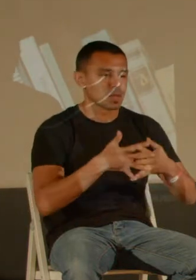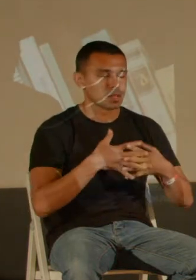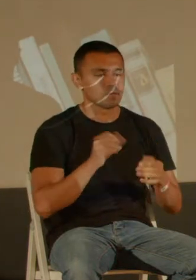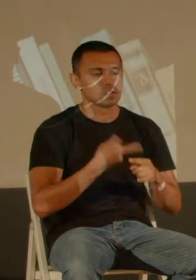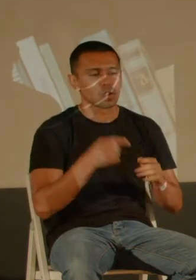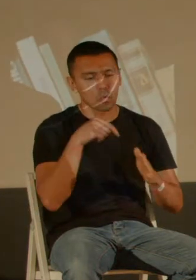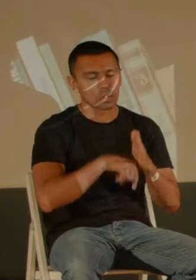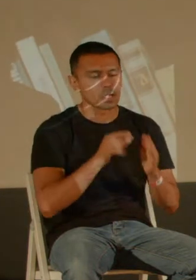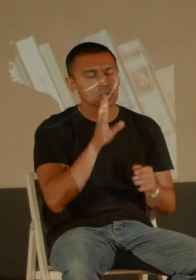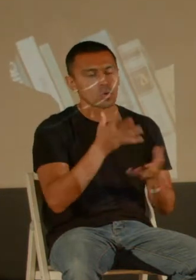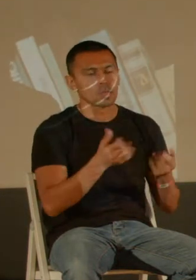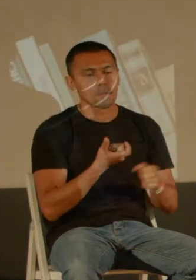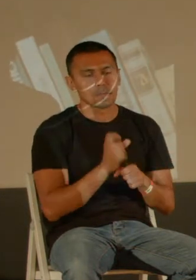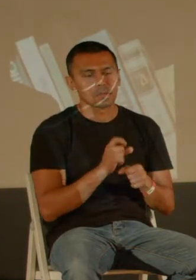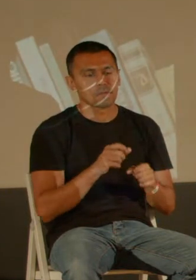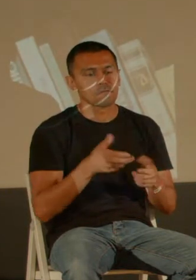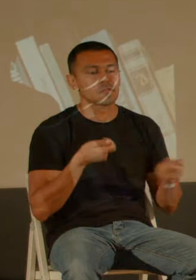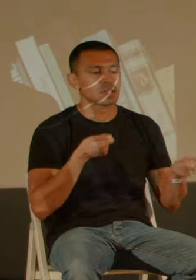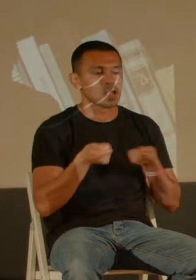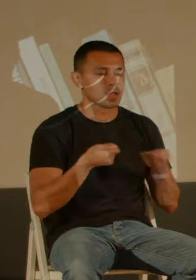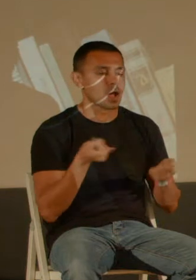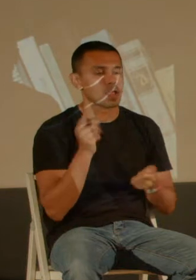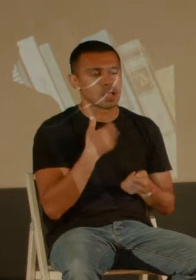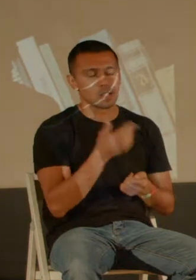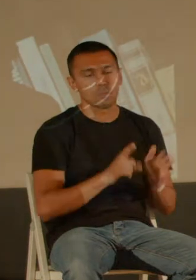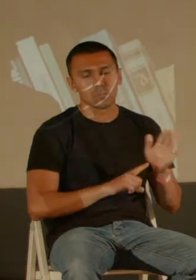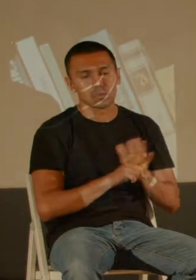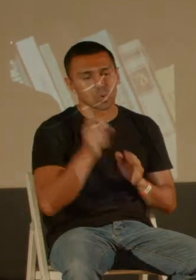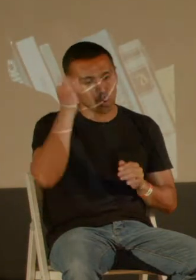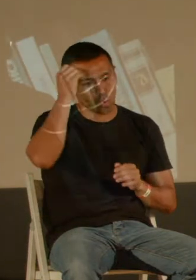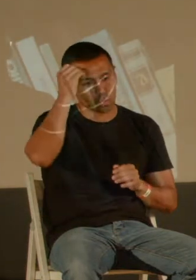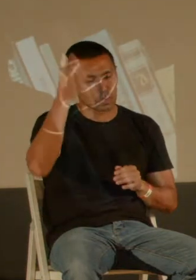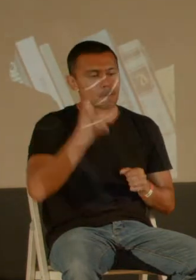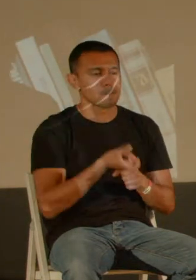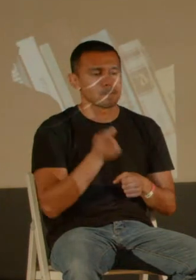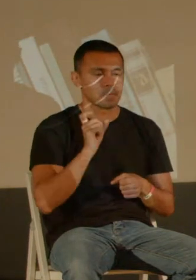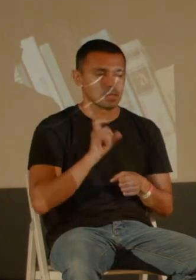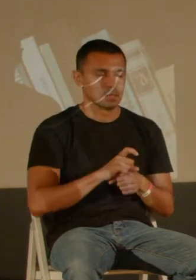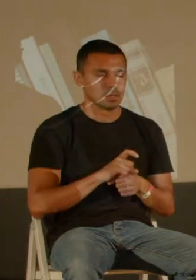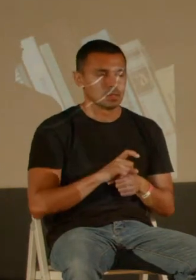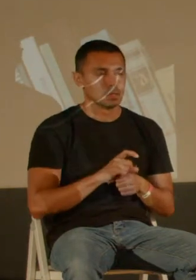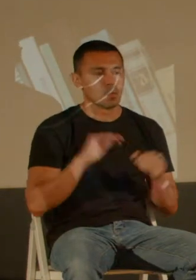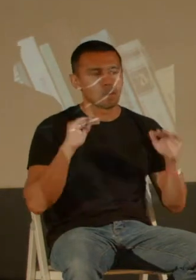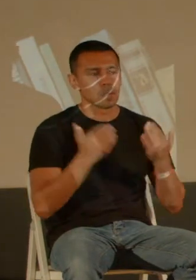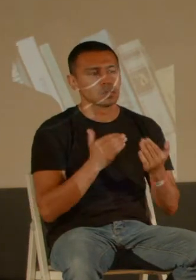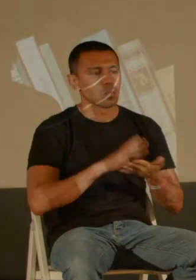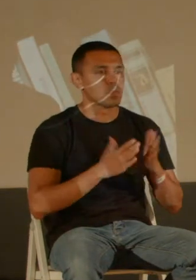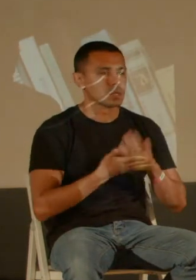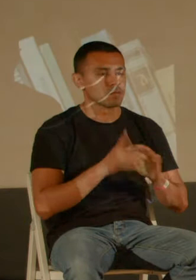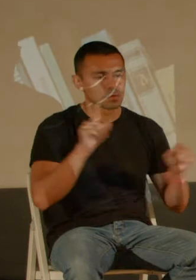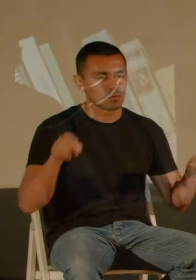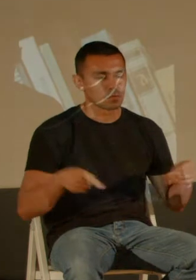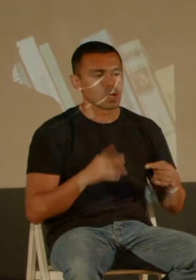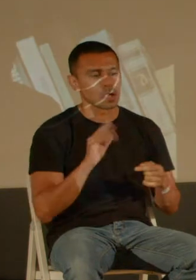соціокультурний контекст, як жінка отримала більше влади, але її почало культурно більше обмежуючих обставин для неї